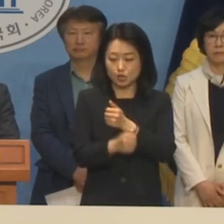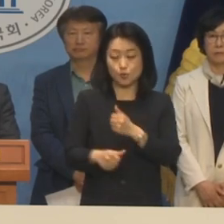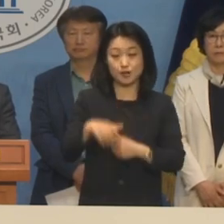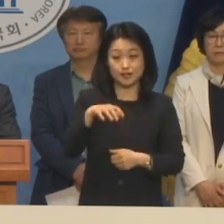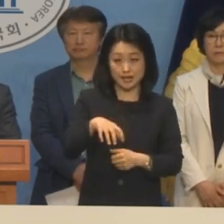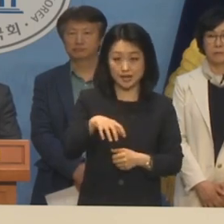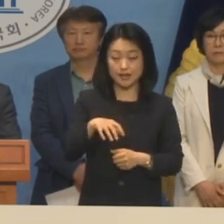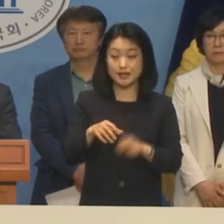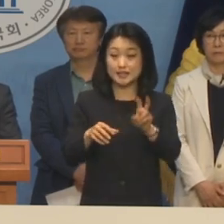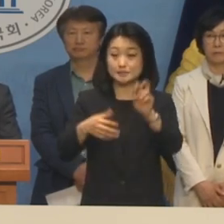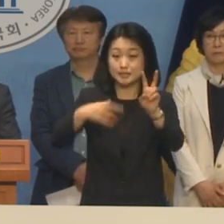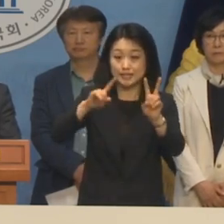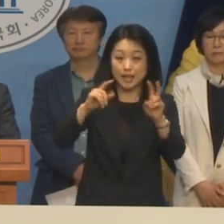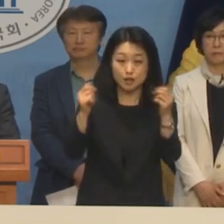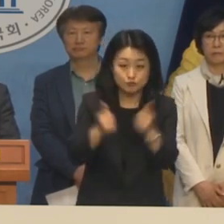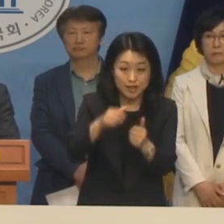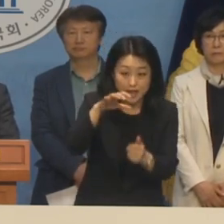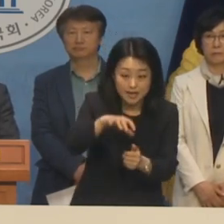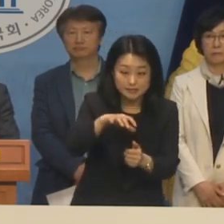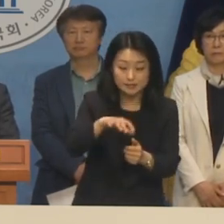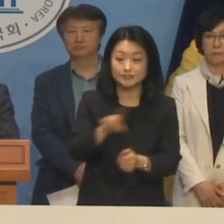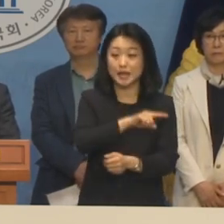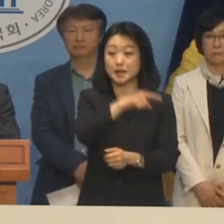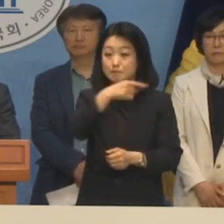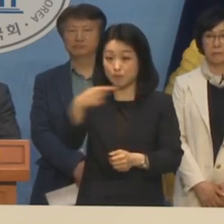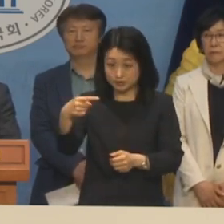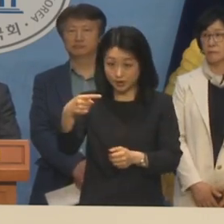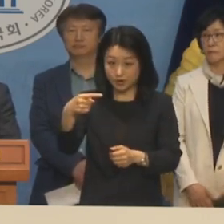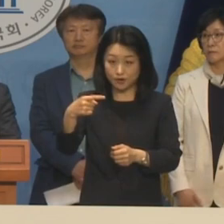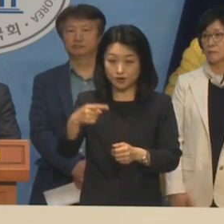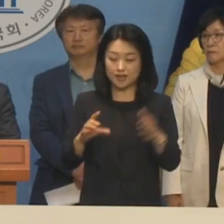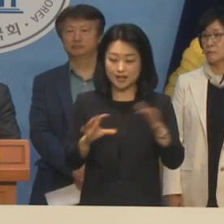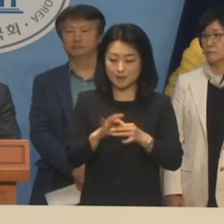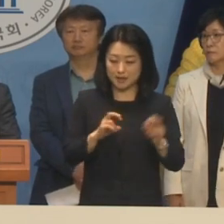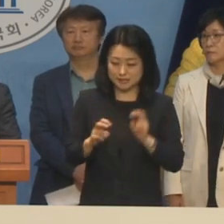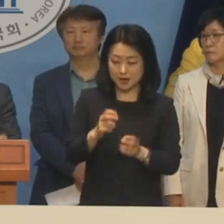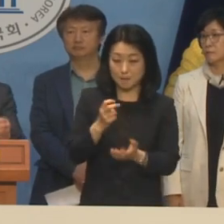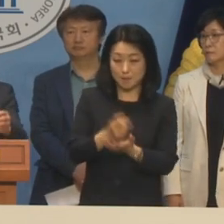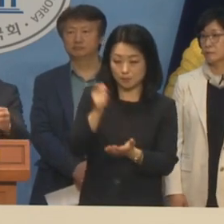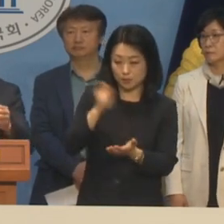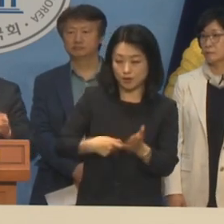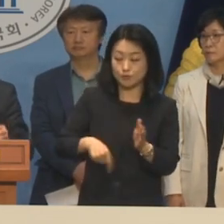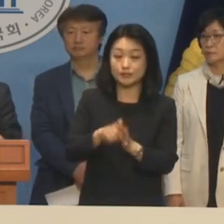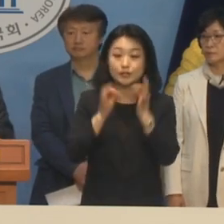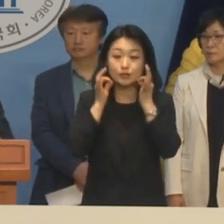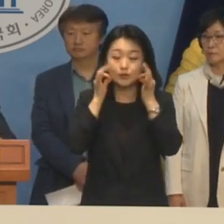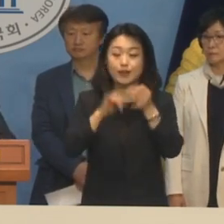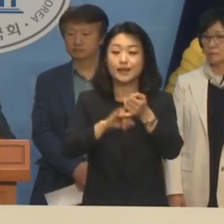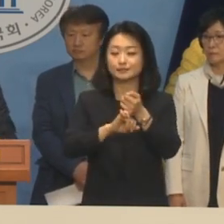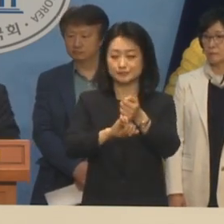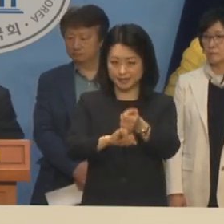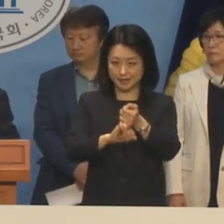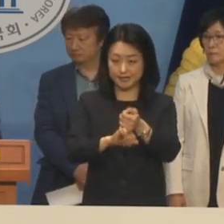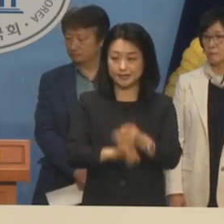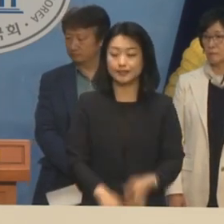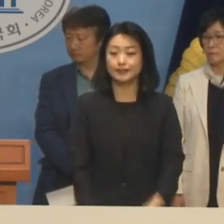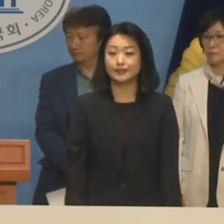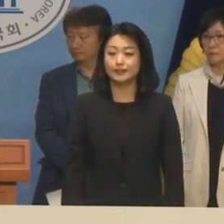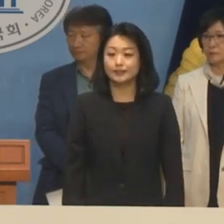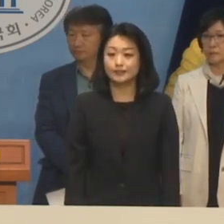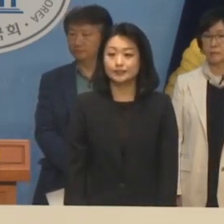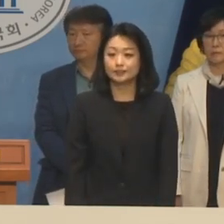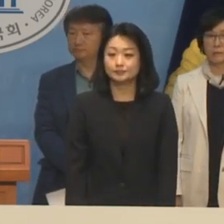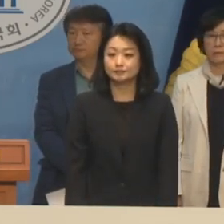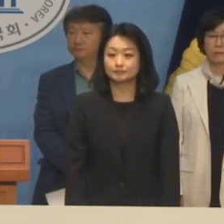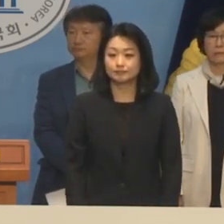개정안이 22대 국회에서 가장 먼저 통과될 수 있도록 노력하겠습니다. 감사합니다. 네, 다음은 연대